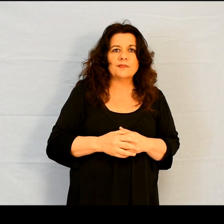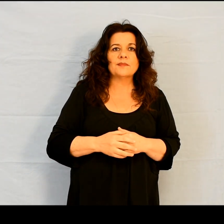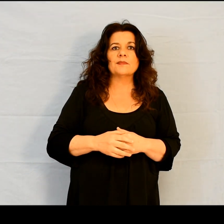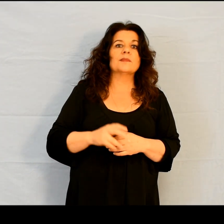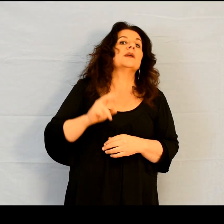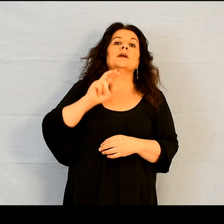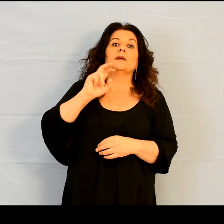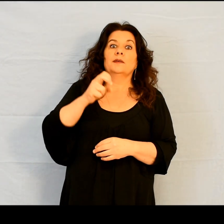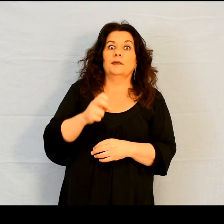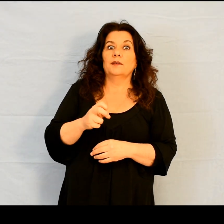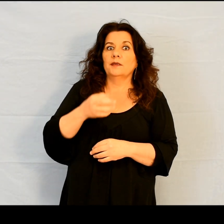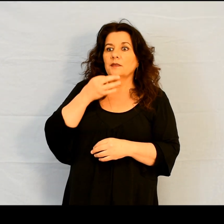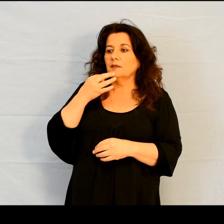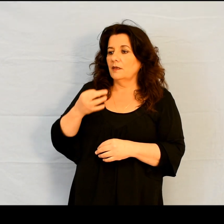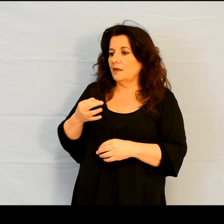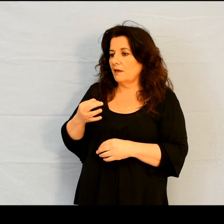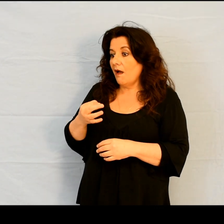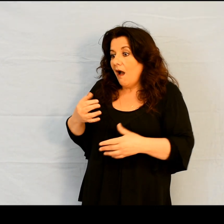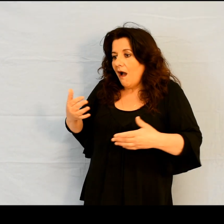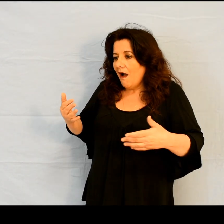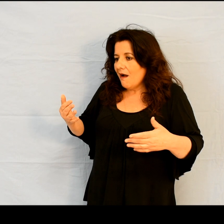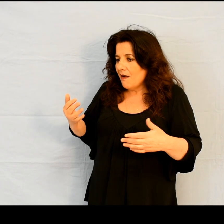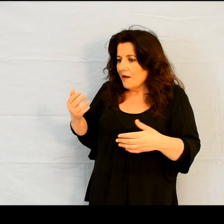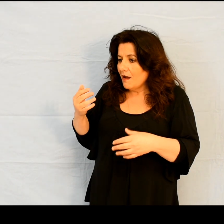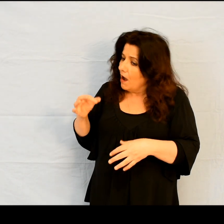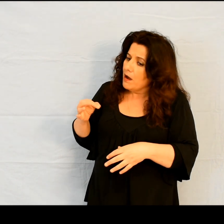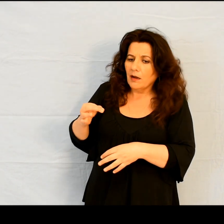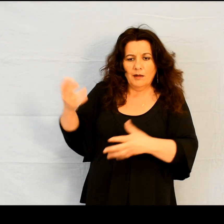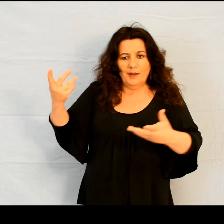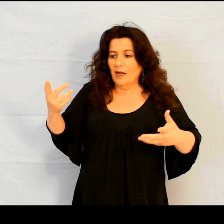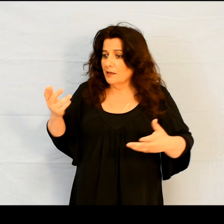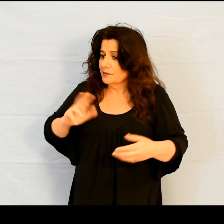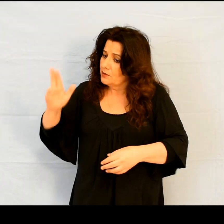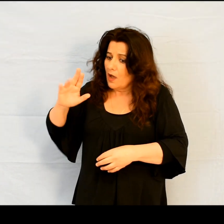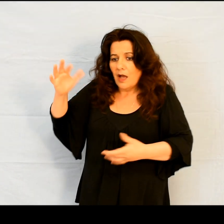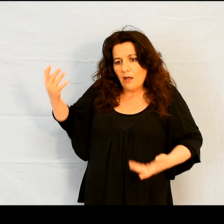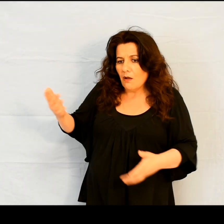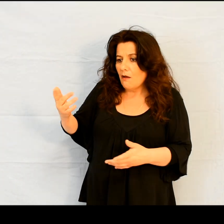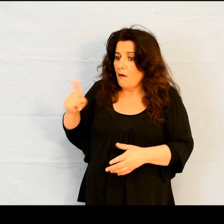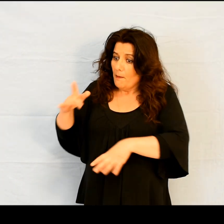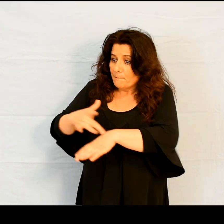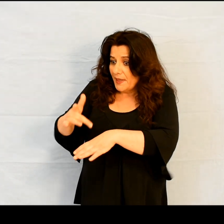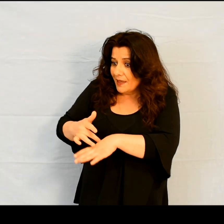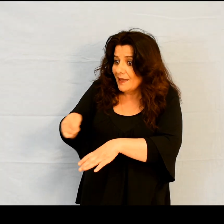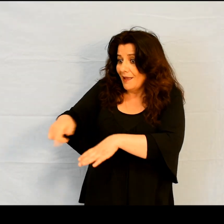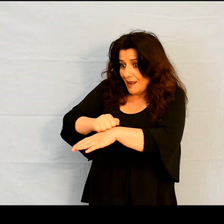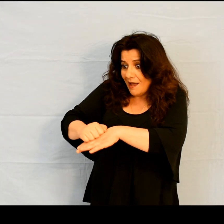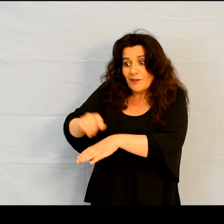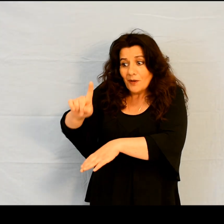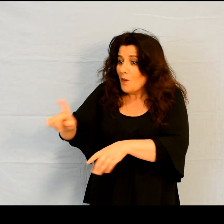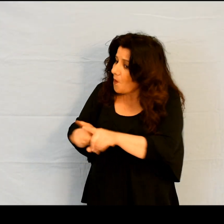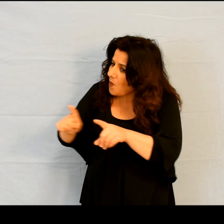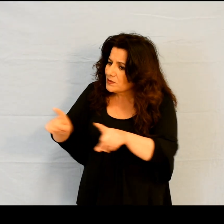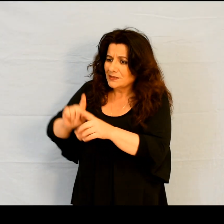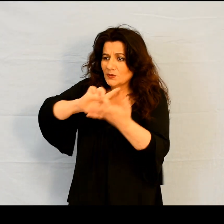Simon-Pierre lui dit : « Alors Seigneur, pas seulement les pieds, mais aussi les mains et la